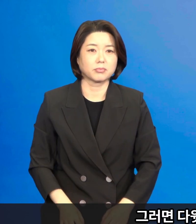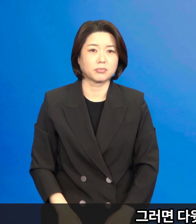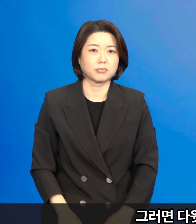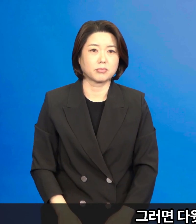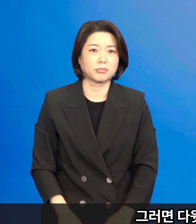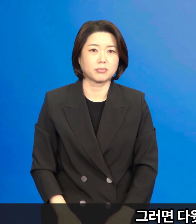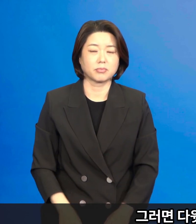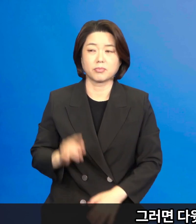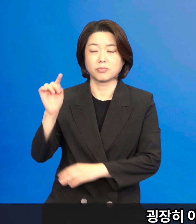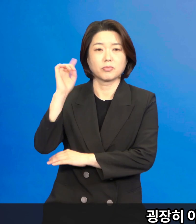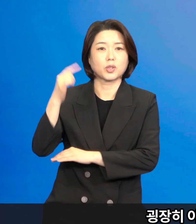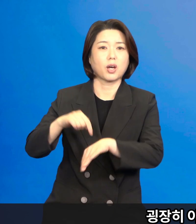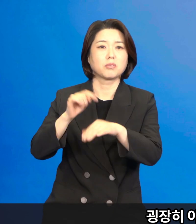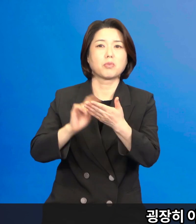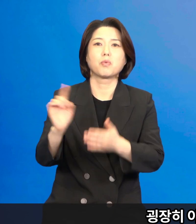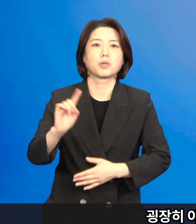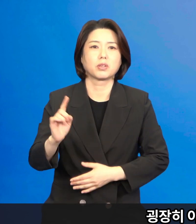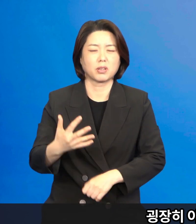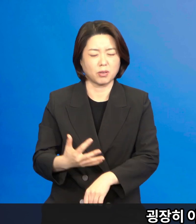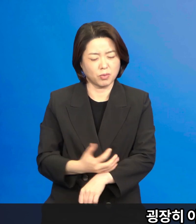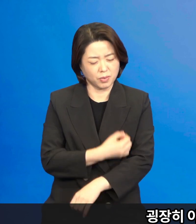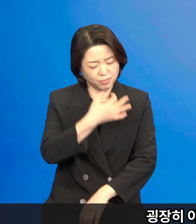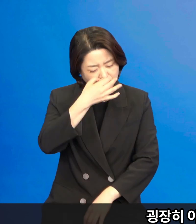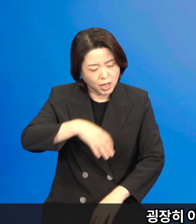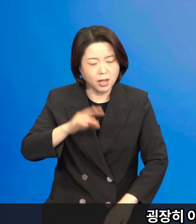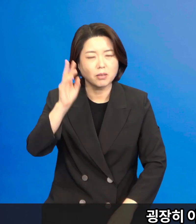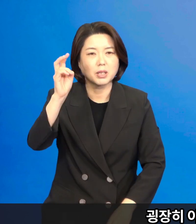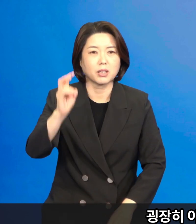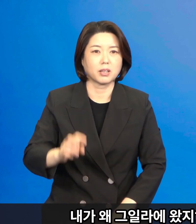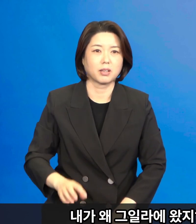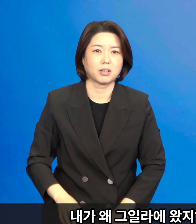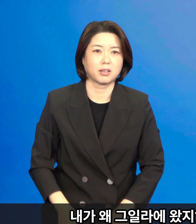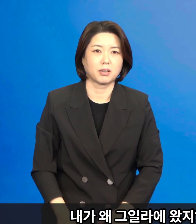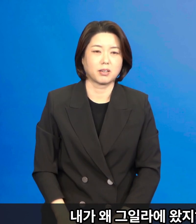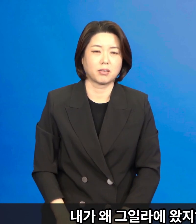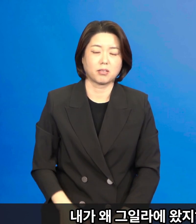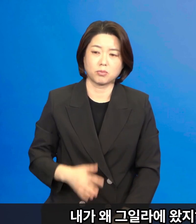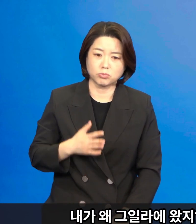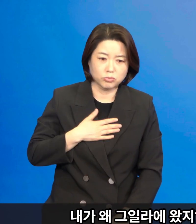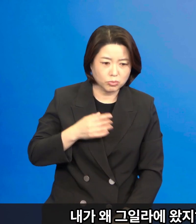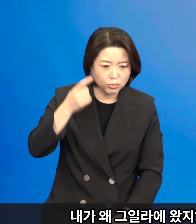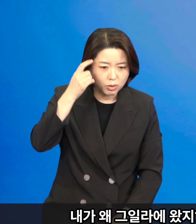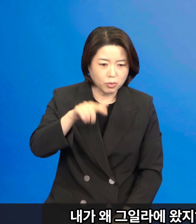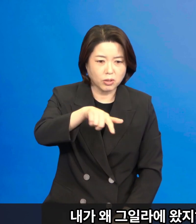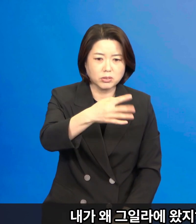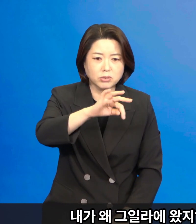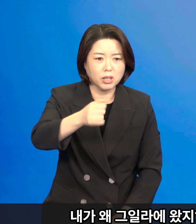그러면 다윗의 마음이 어땠을까? 굉장히 아마 힘들었을 거예요. 내가 왜 그일라에